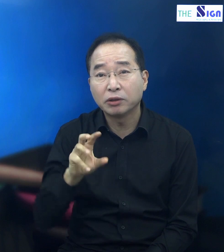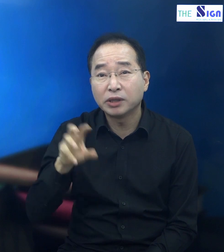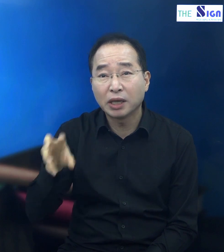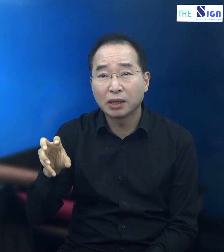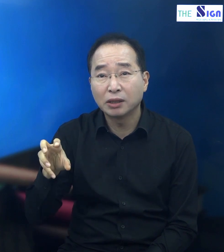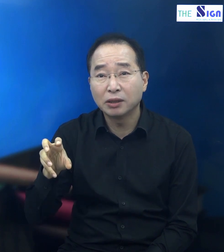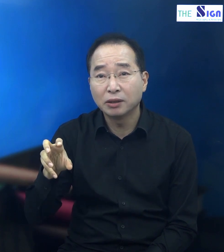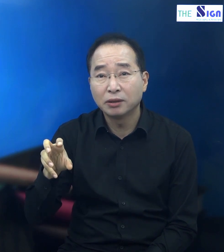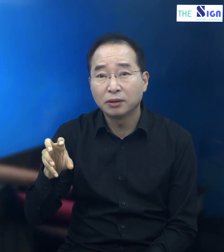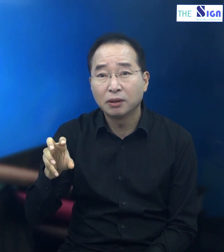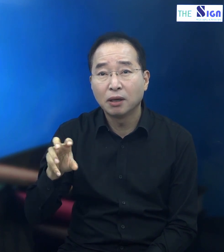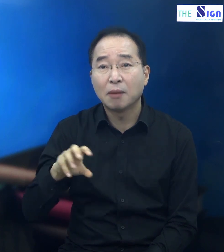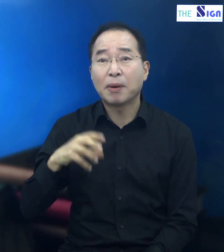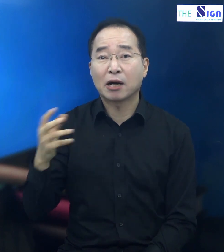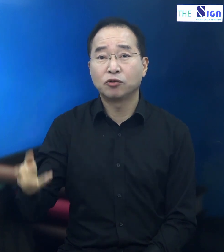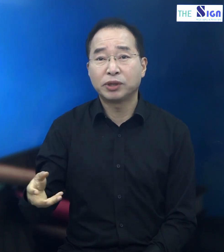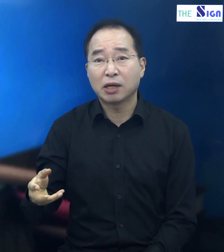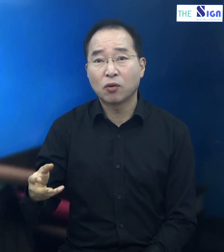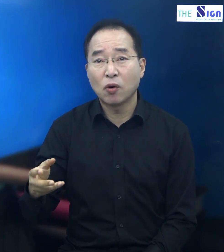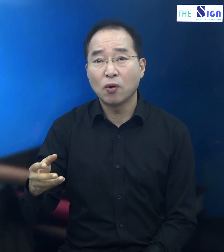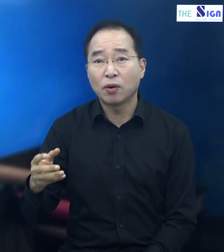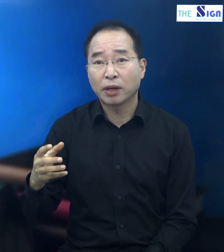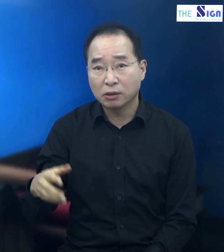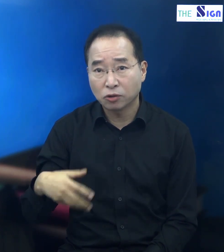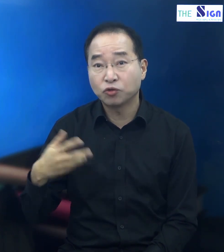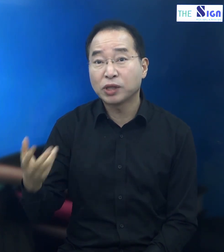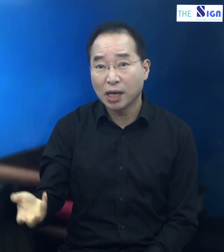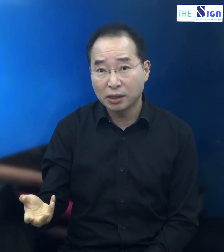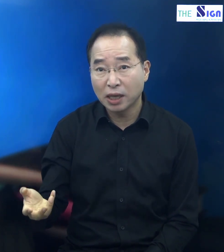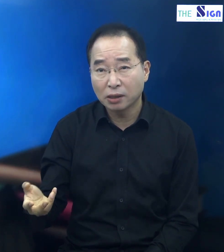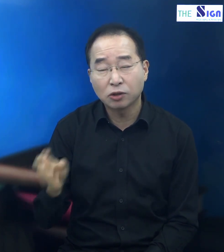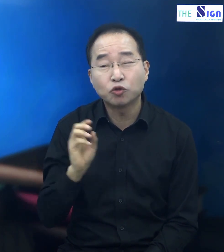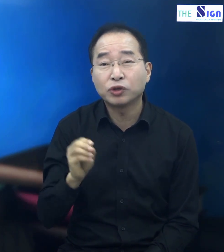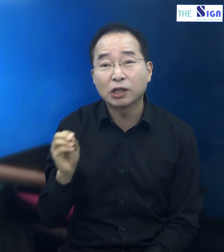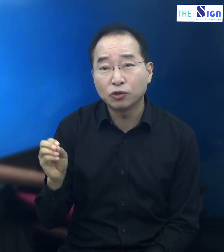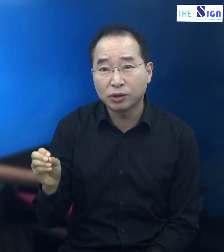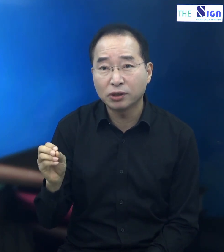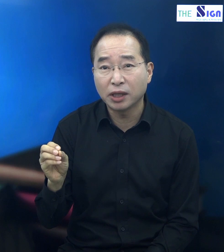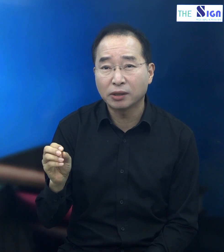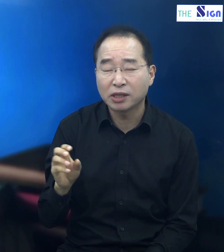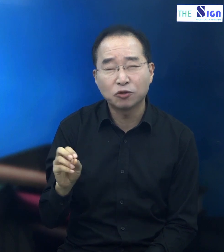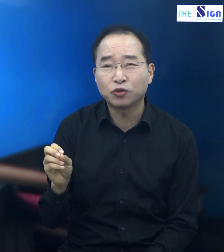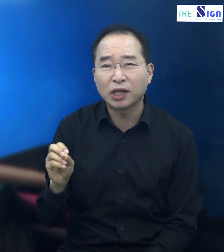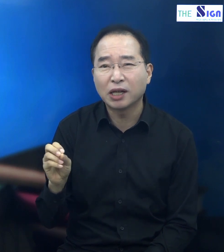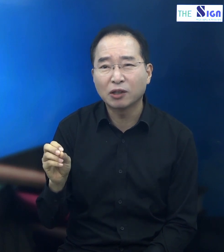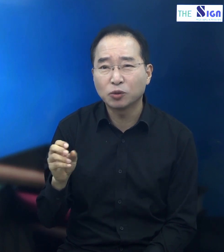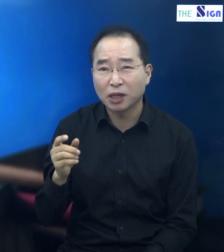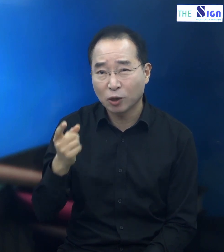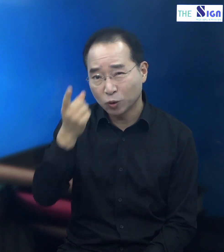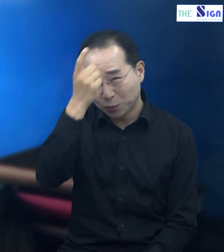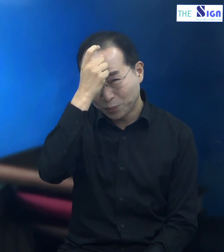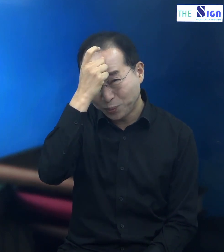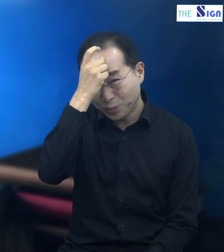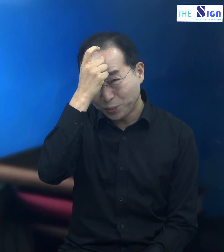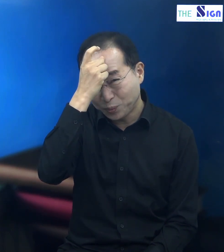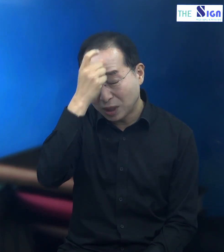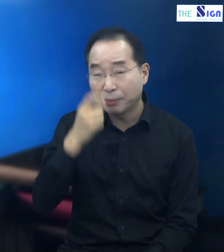어떤 생각을 바꾸지 않고 계속 주장한다. 그래서 주장도 쓰는데, 사실 주장이라는 건 좀 약하고,